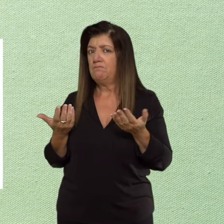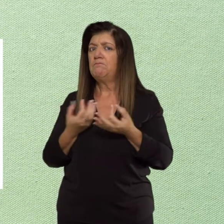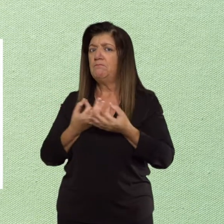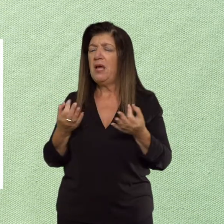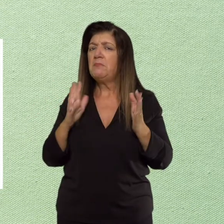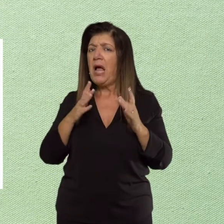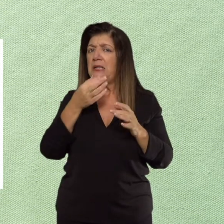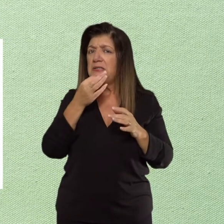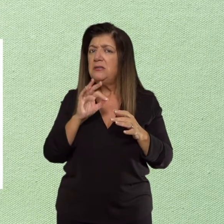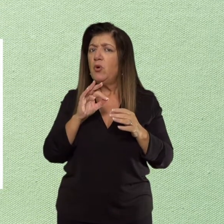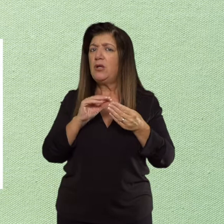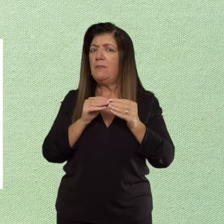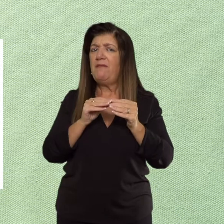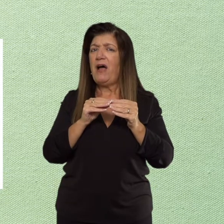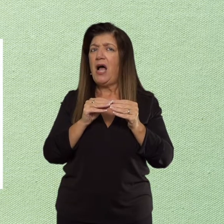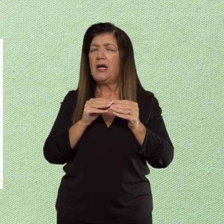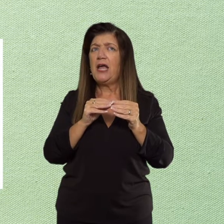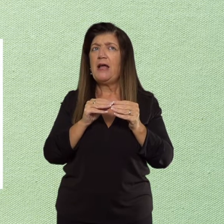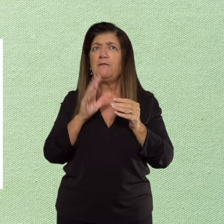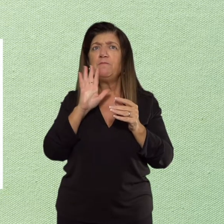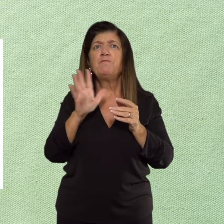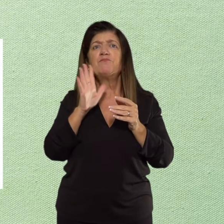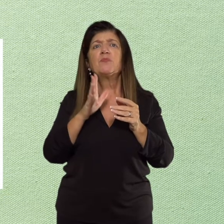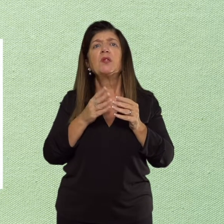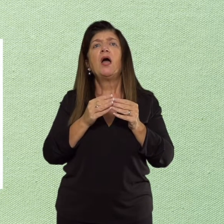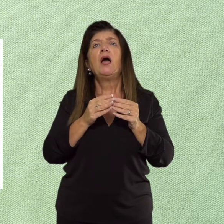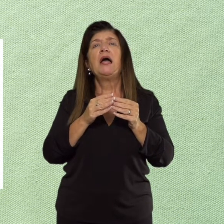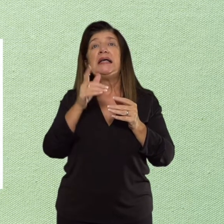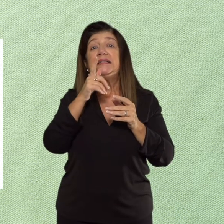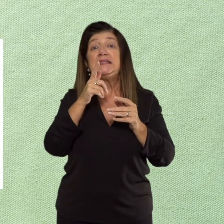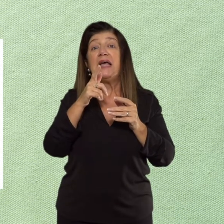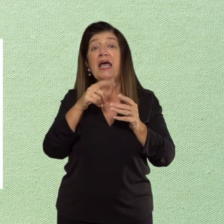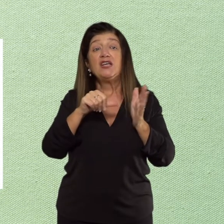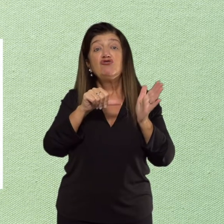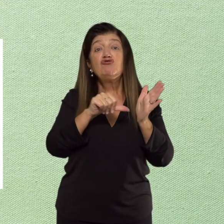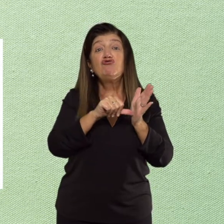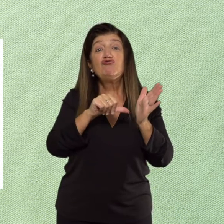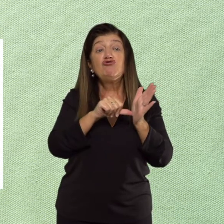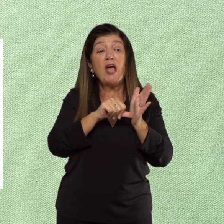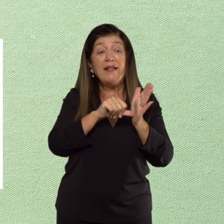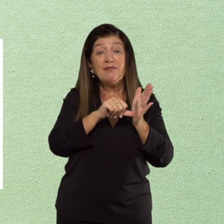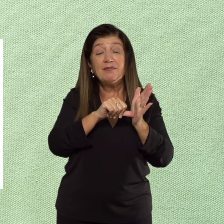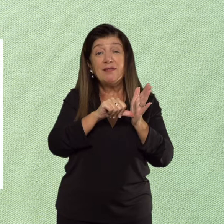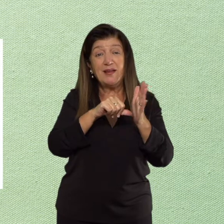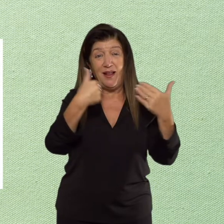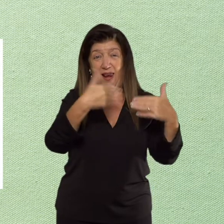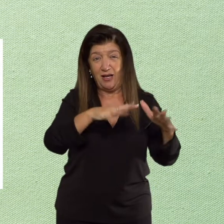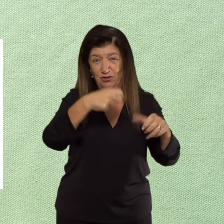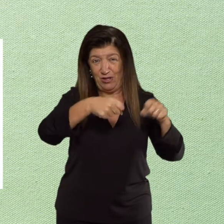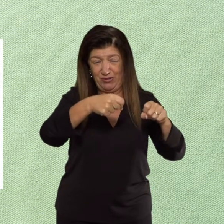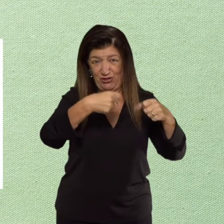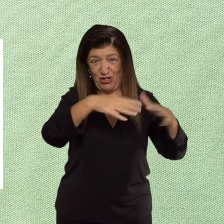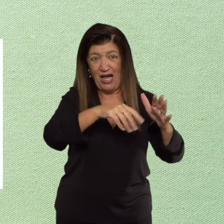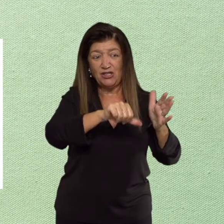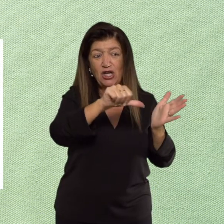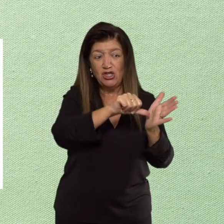anche concorrenziale, se vogliamo, quella di aumentare il numero di stazioni o manutenere quelle che già ci sono di Tobike, in modo tale